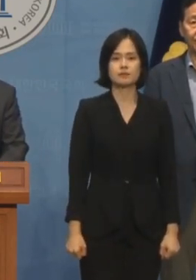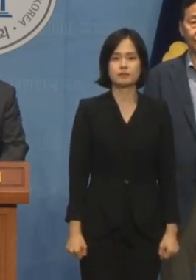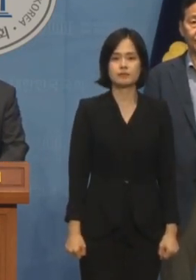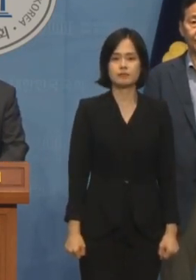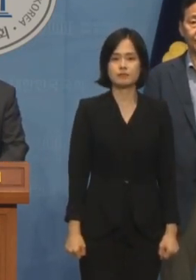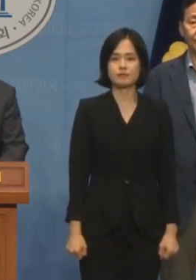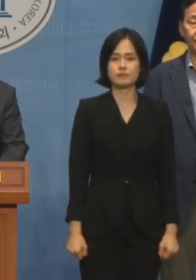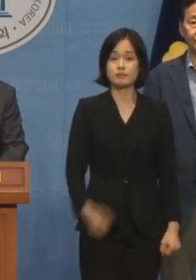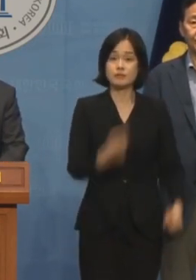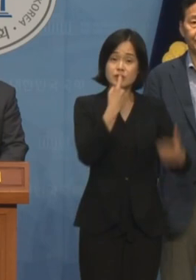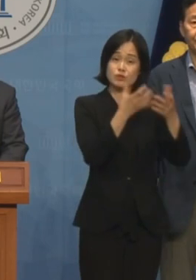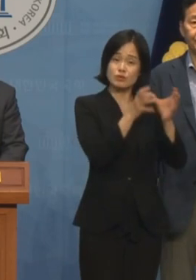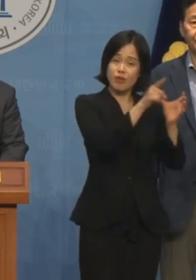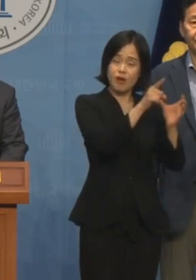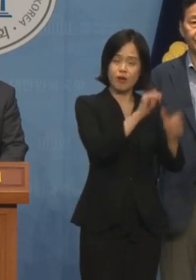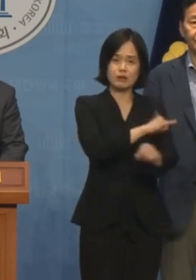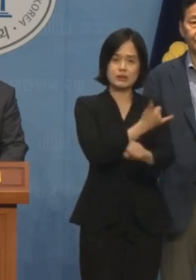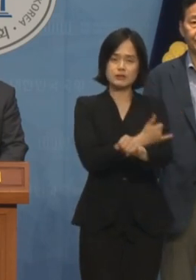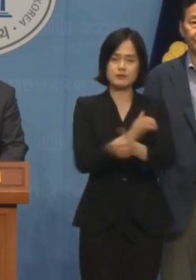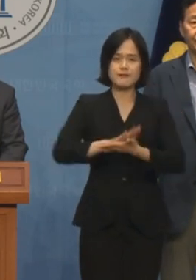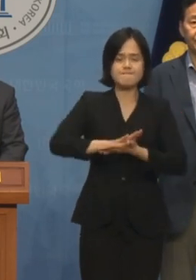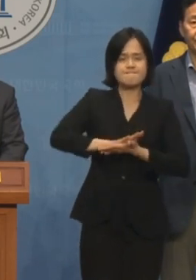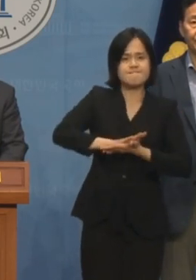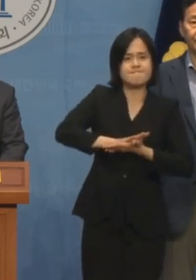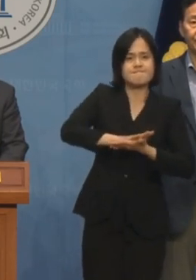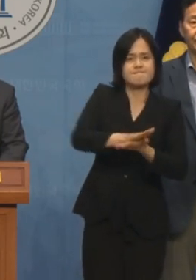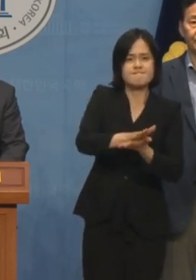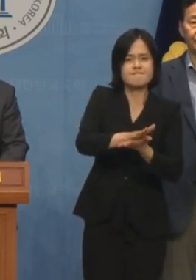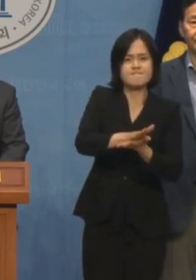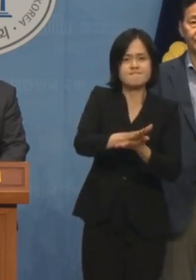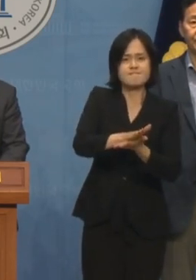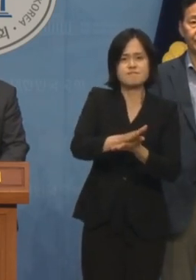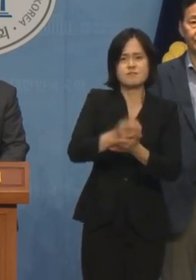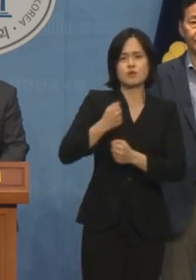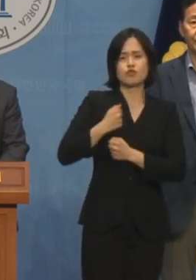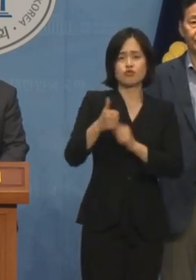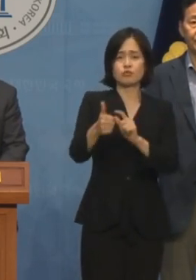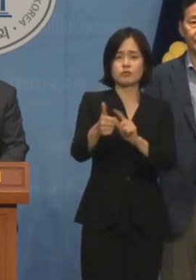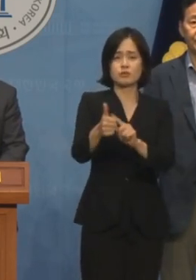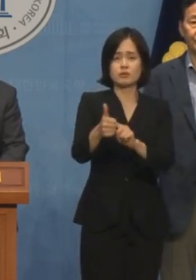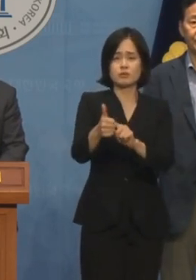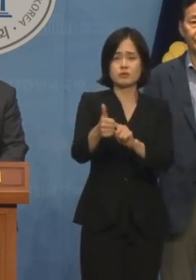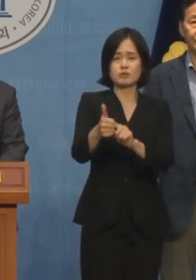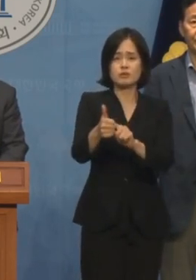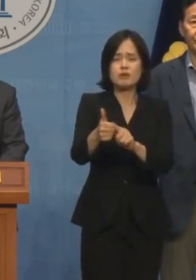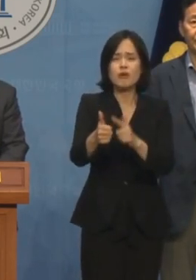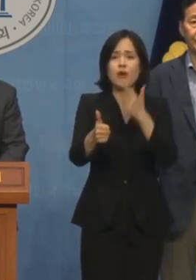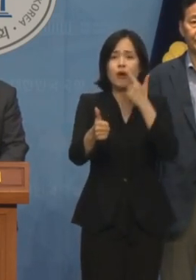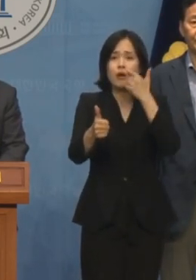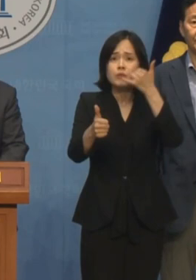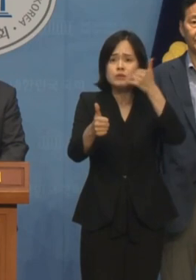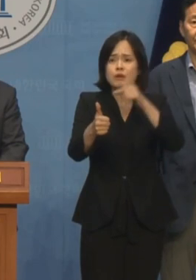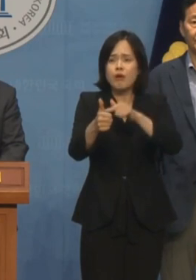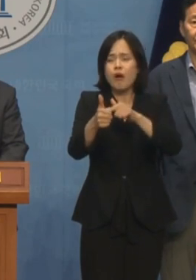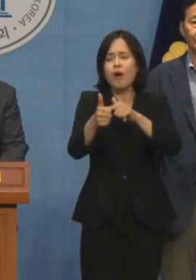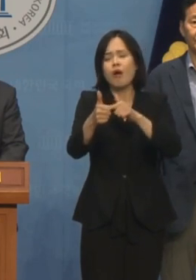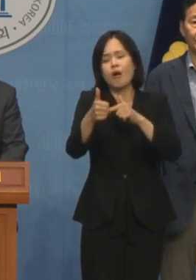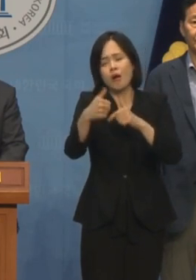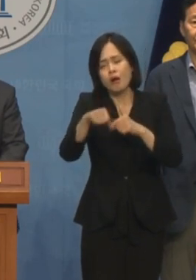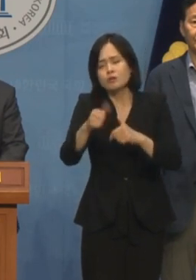민주당이 잔인하게 인권을 누린한 군인도 누군가의 귀한 자식이며